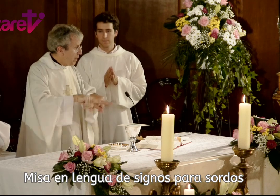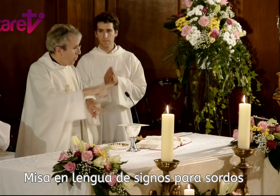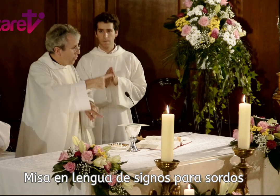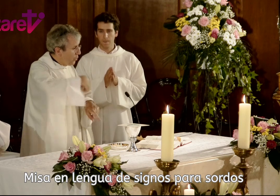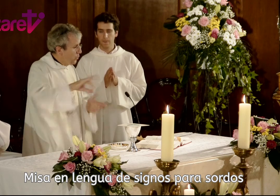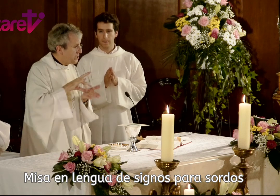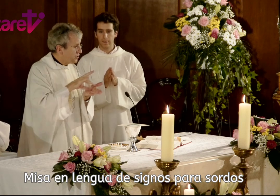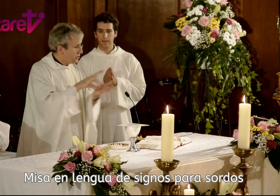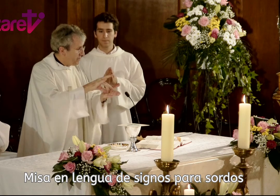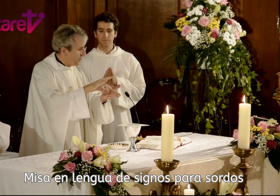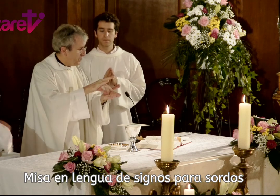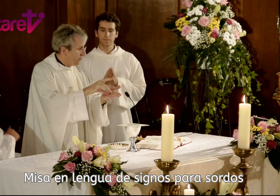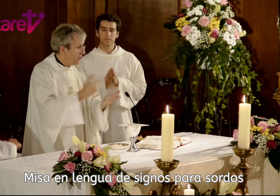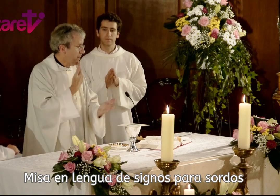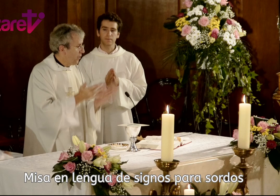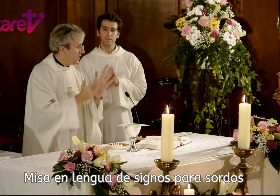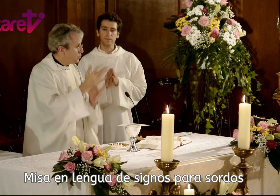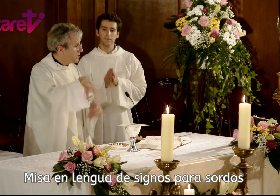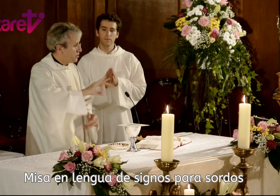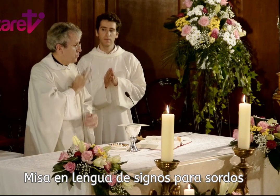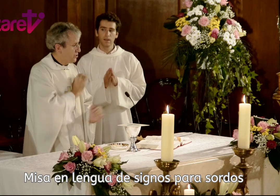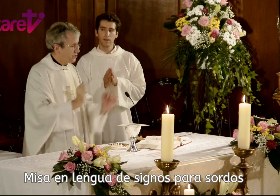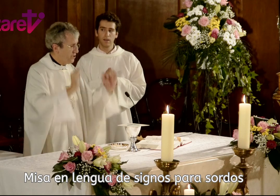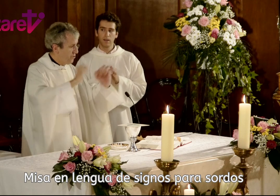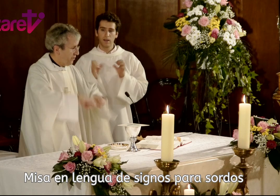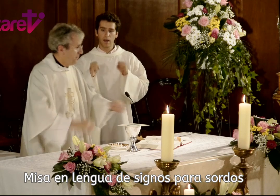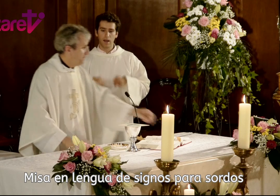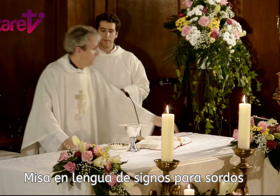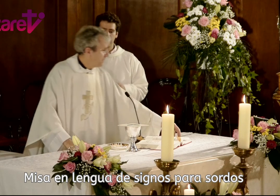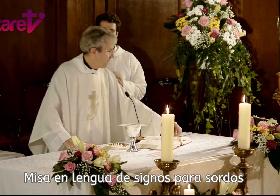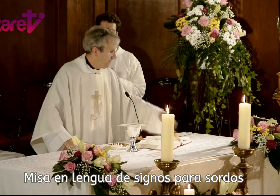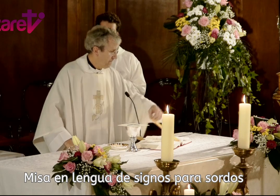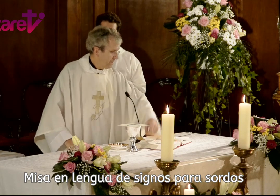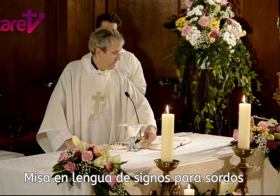modo nuestro servicio. Por Jesucristo nuestro Señor.